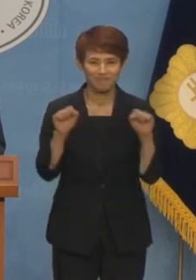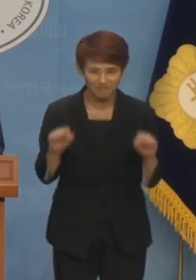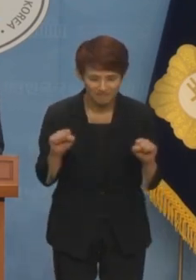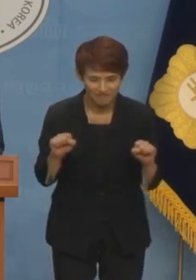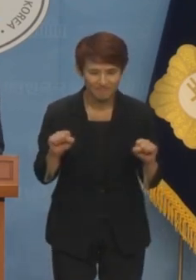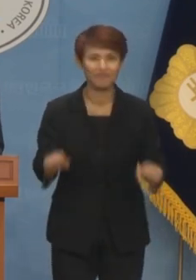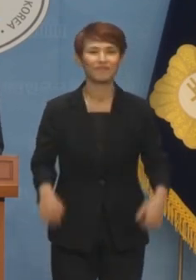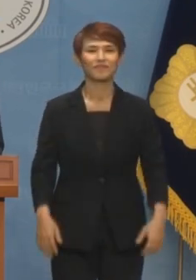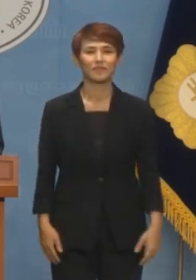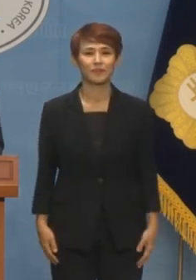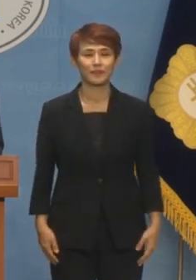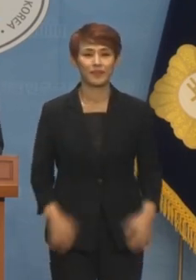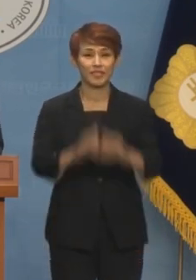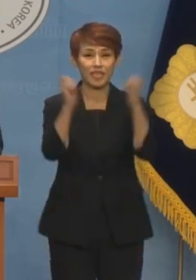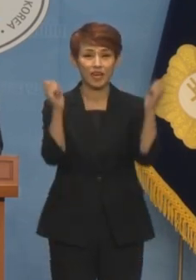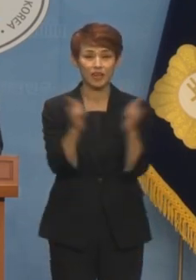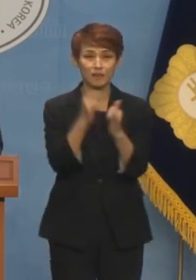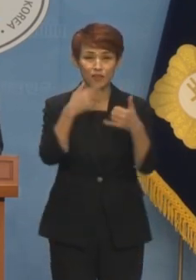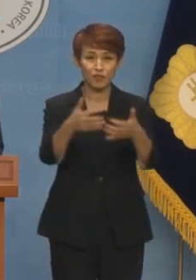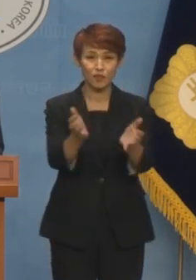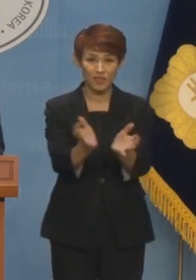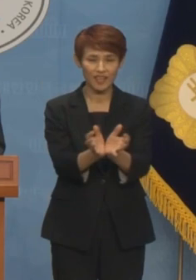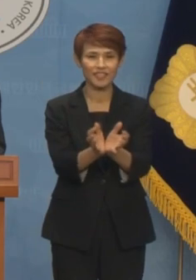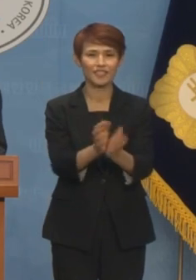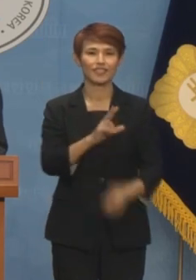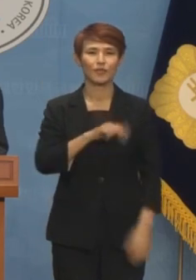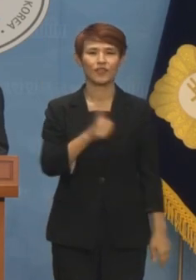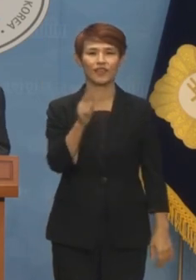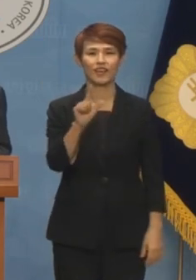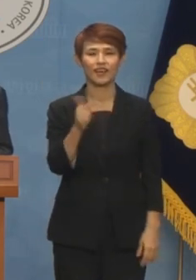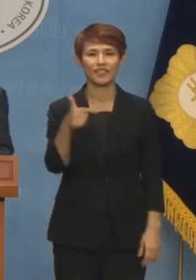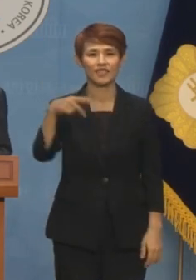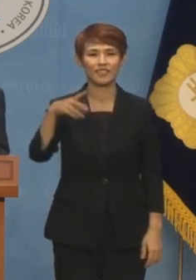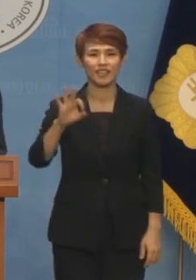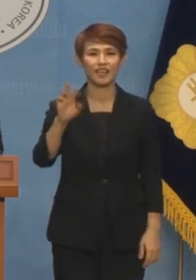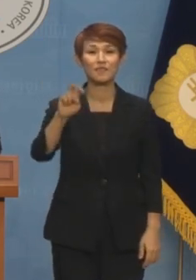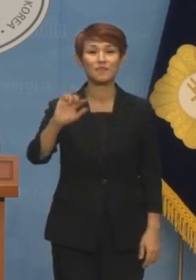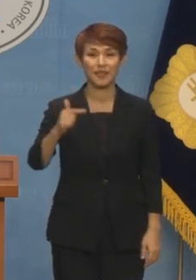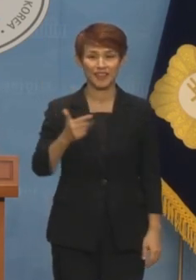안녕하십니까. 사회민주당 국회의원 한창민입니다. 저는 오늘